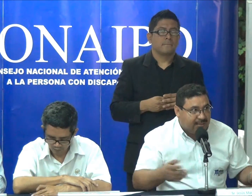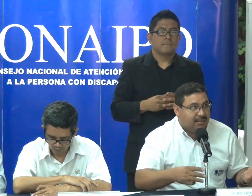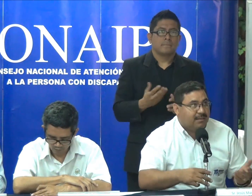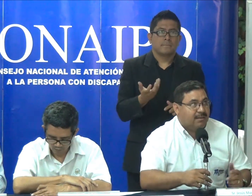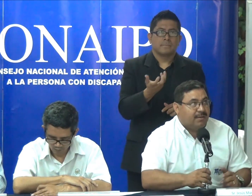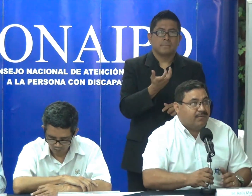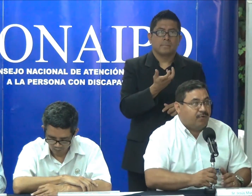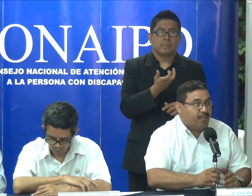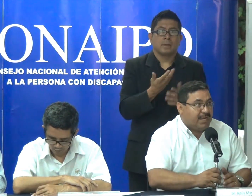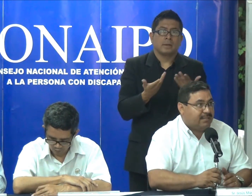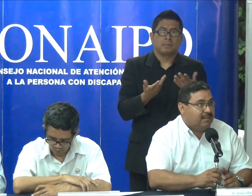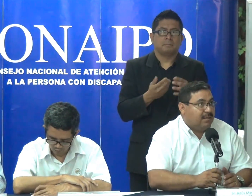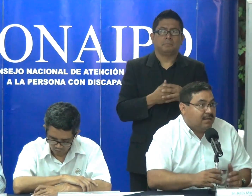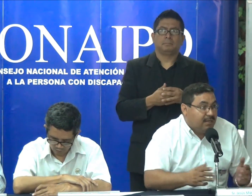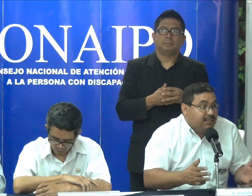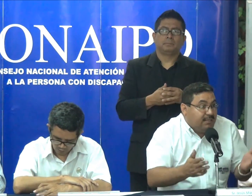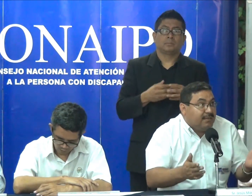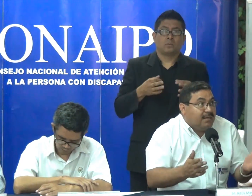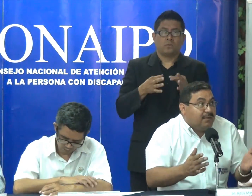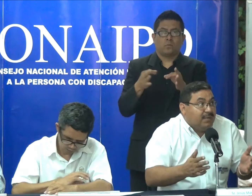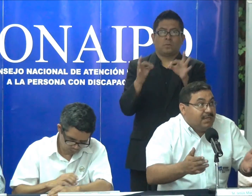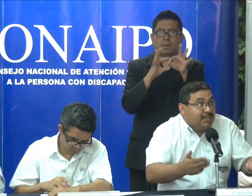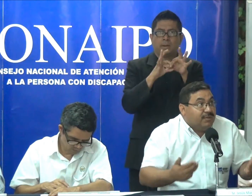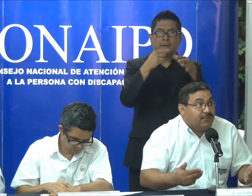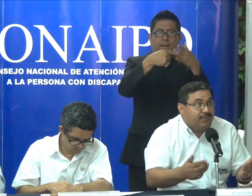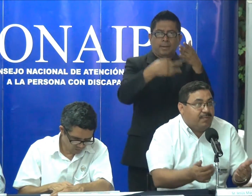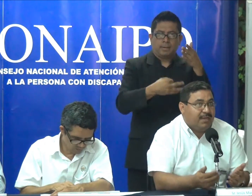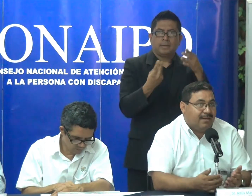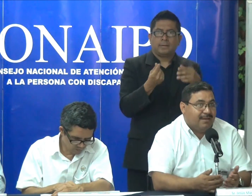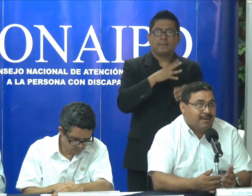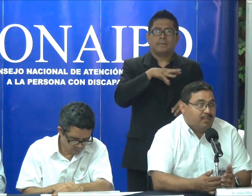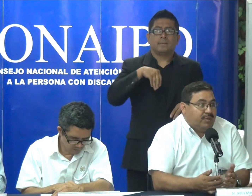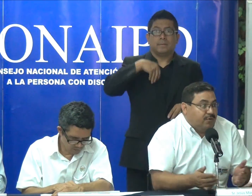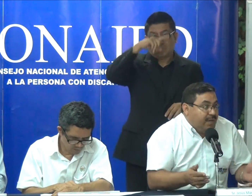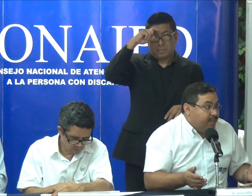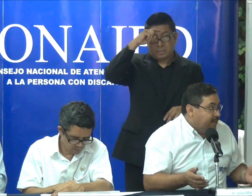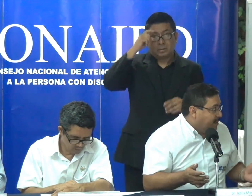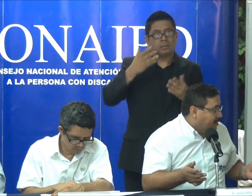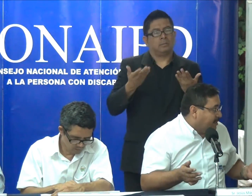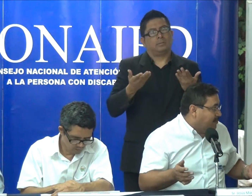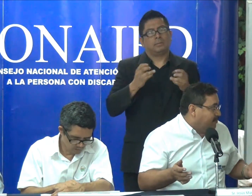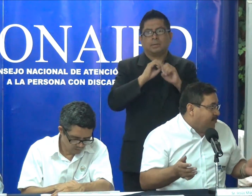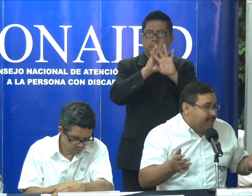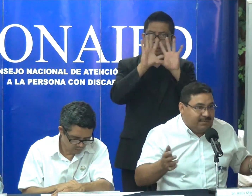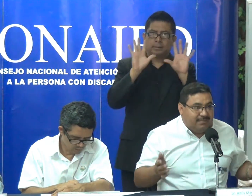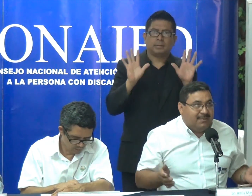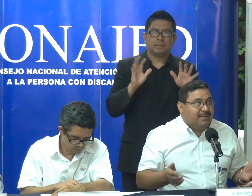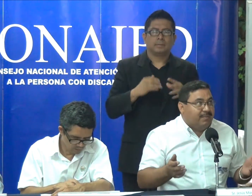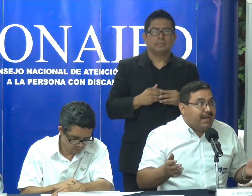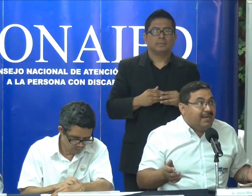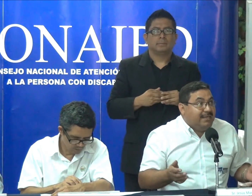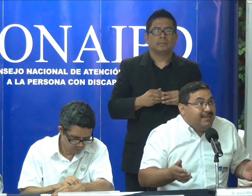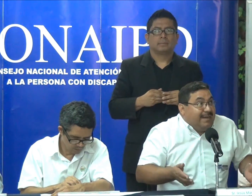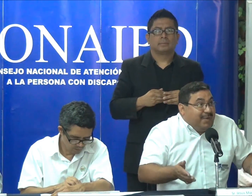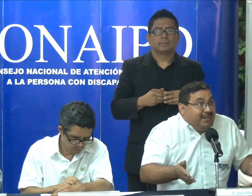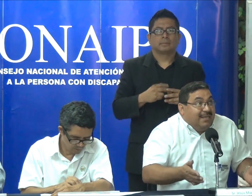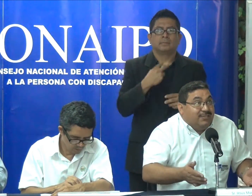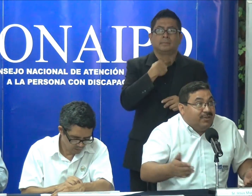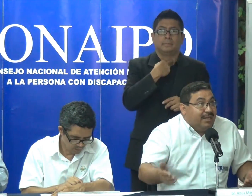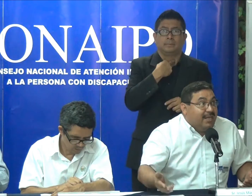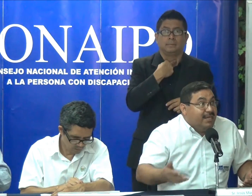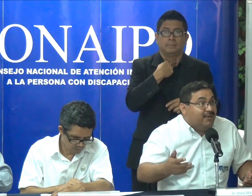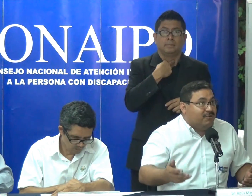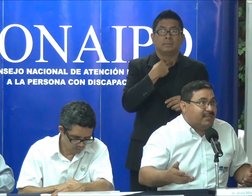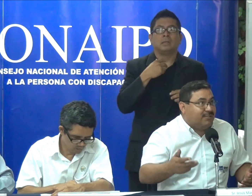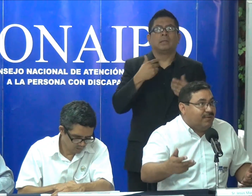bajo las formas lícitas, un ingreso a su familia, pues obviamente que pues, va y aparte de